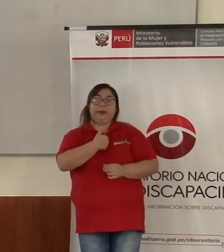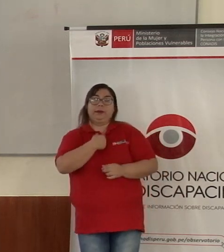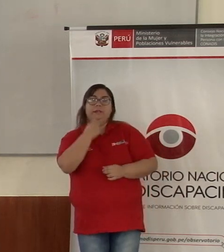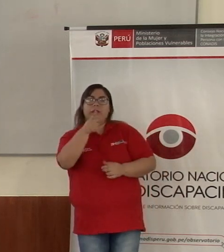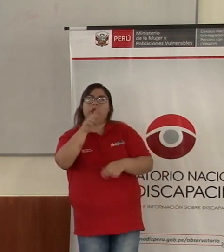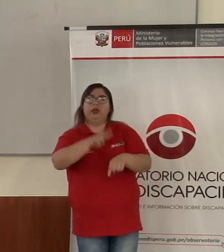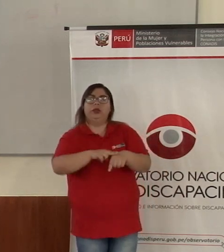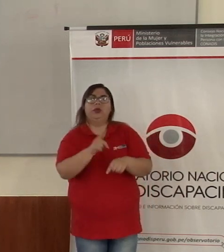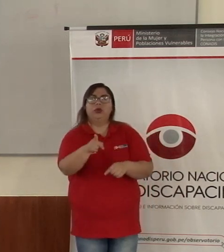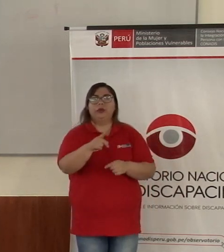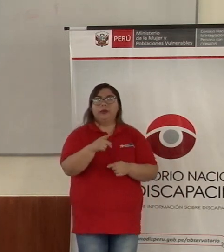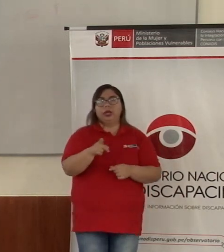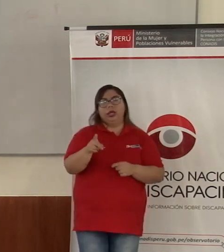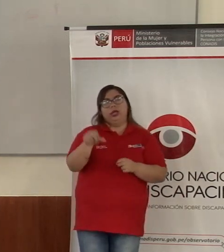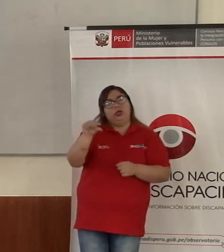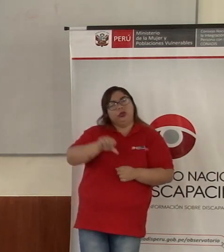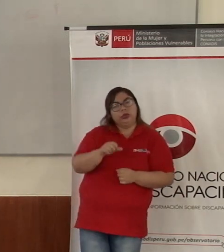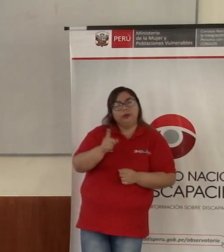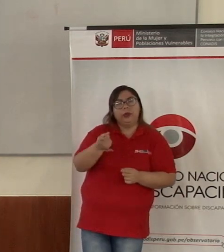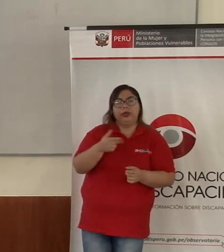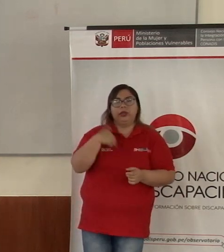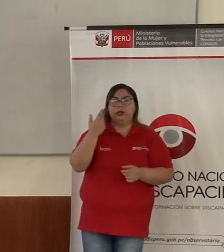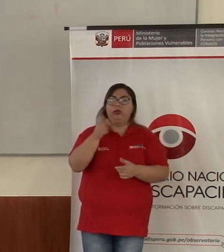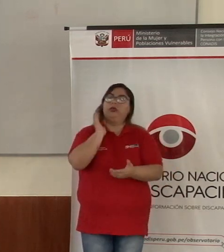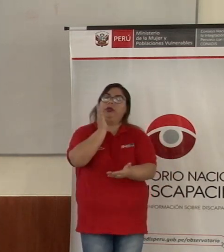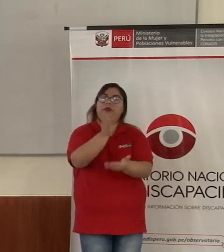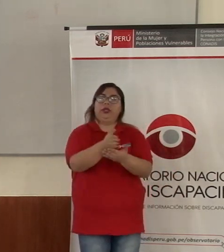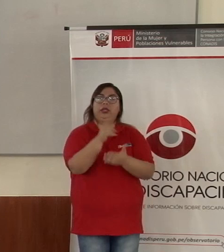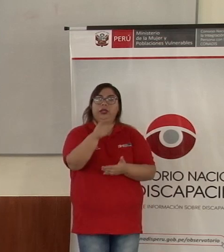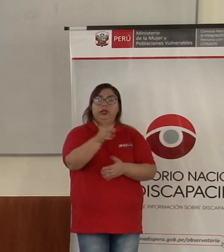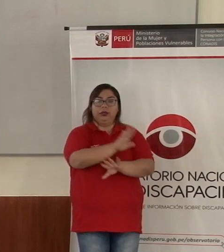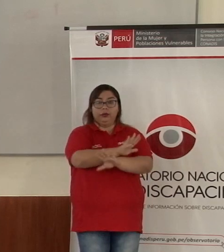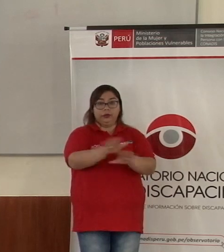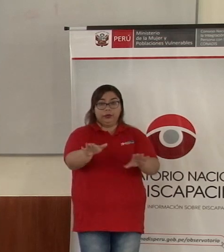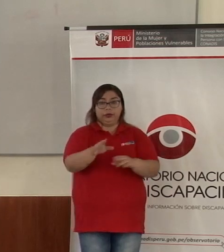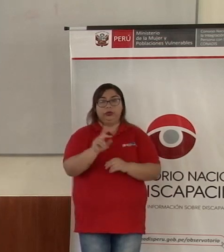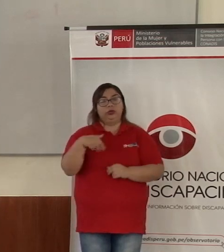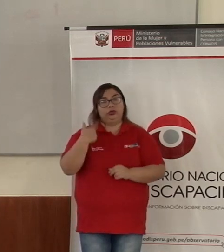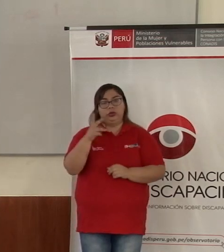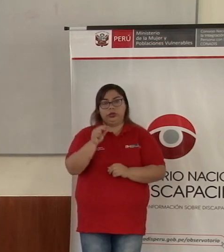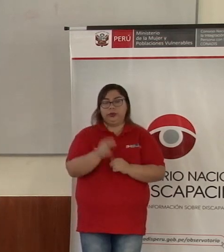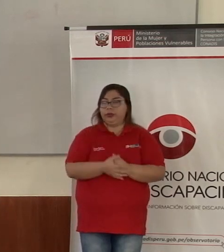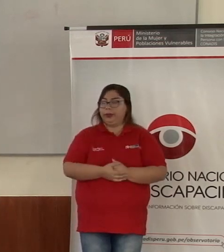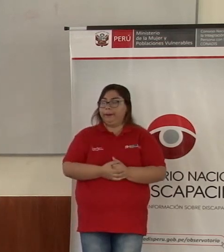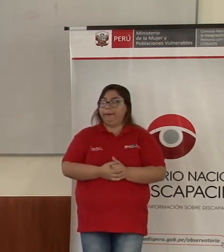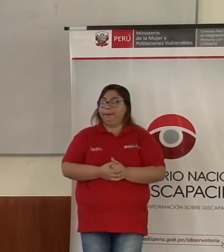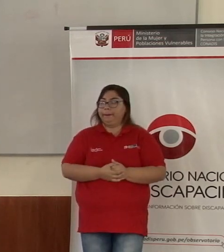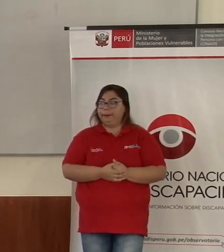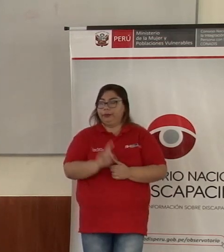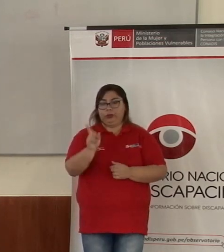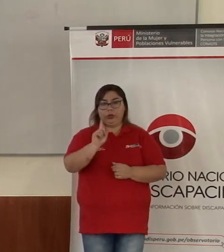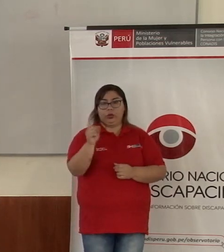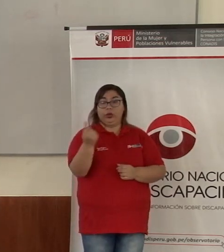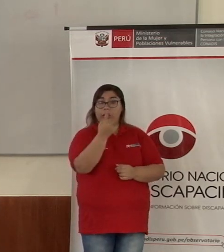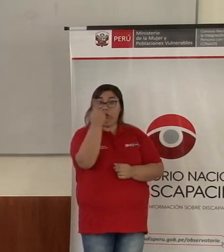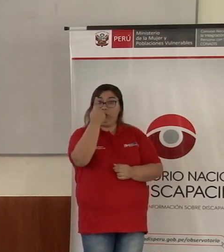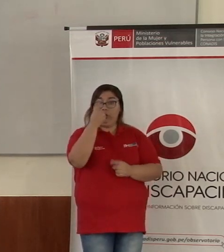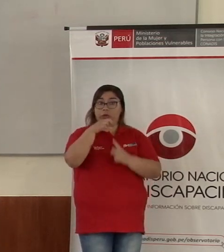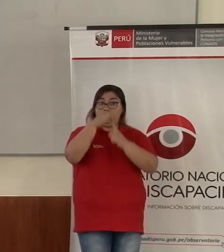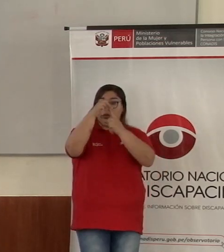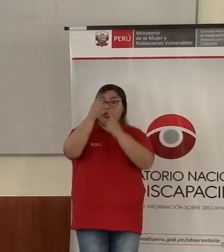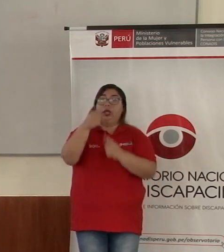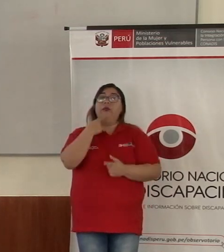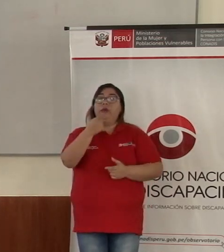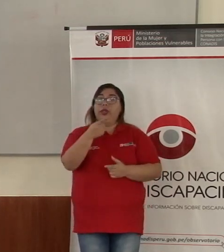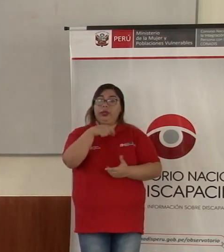una norma es anticonstitucional y de frente, de prima facie, dije, no la voy a aplicar. No, el único que no puede aplicar